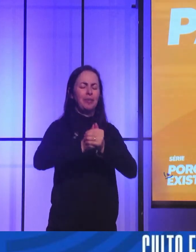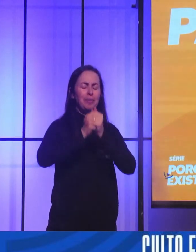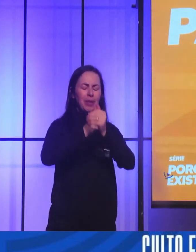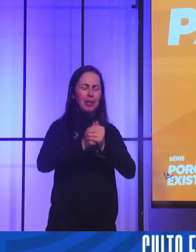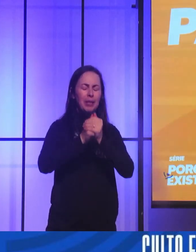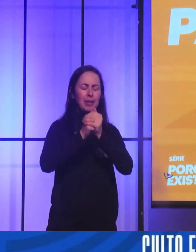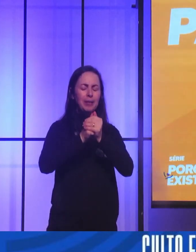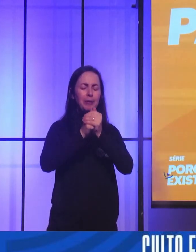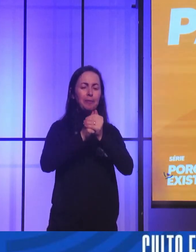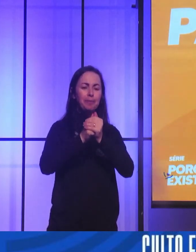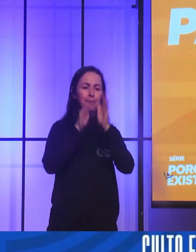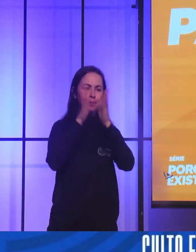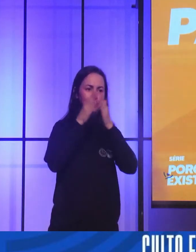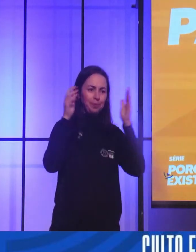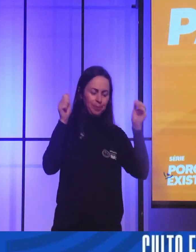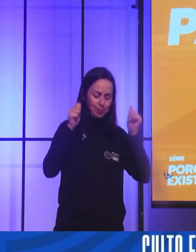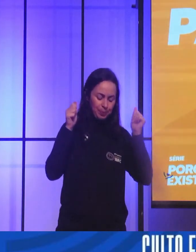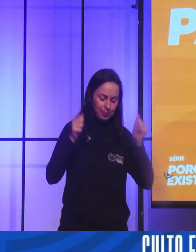Aleluia.